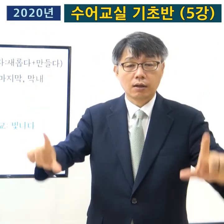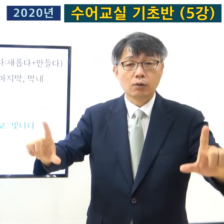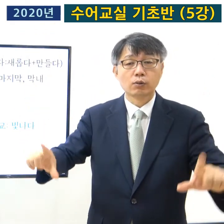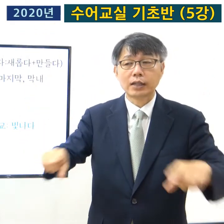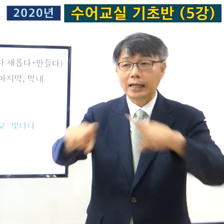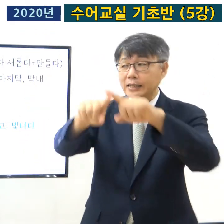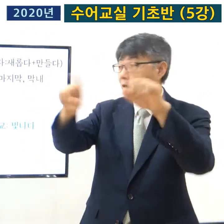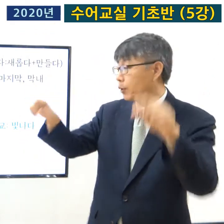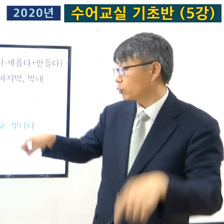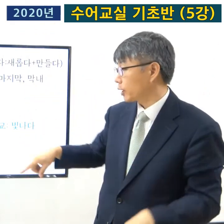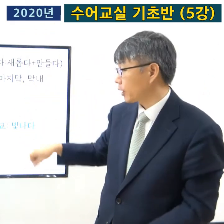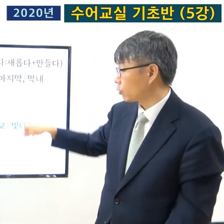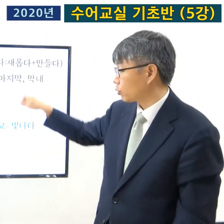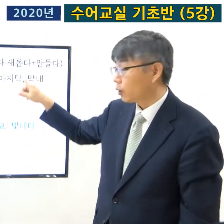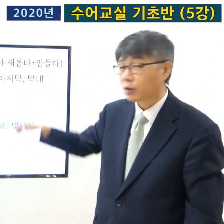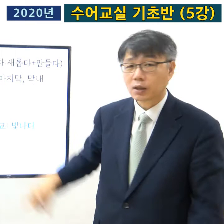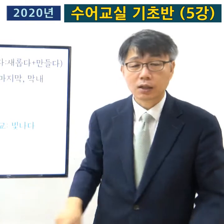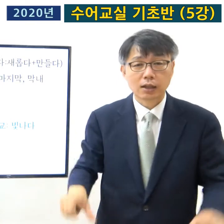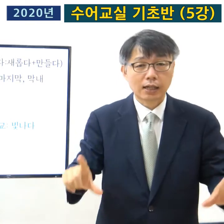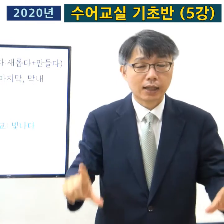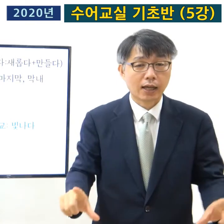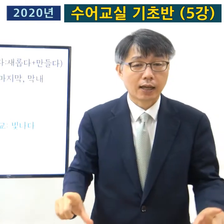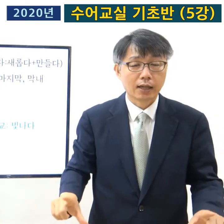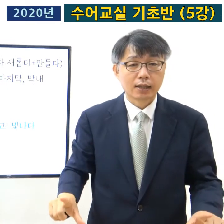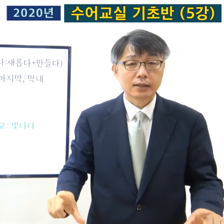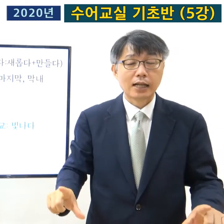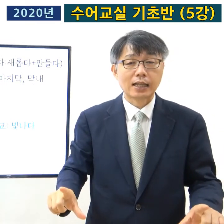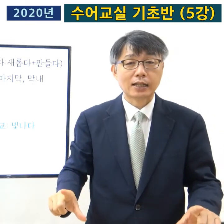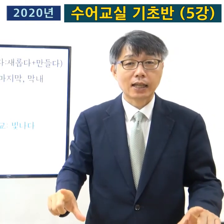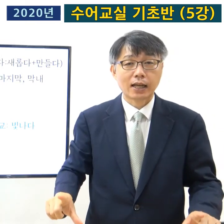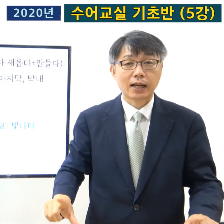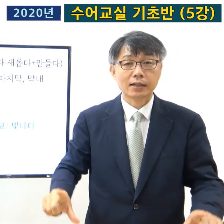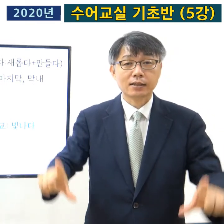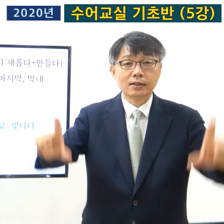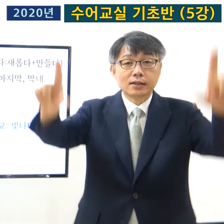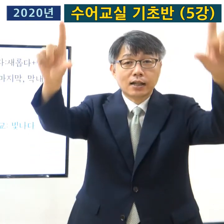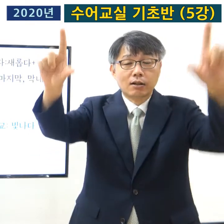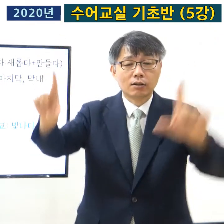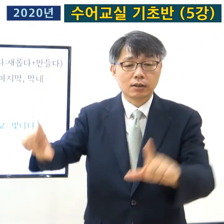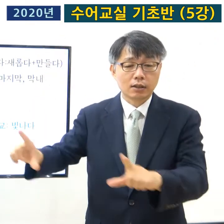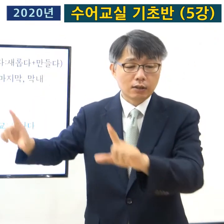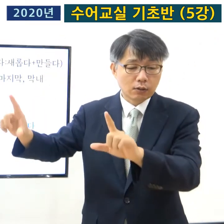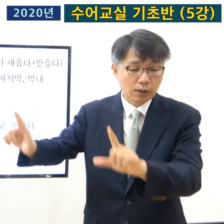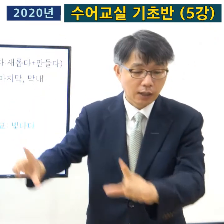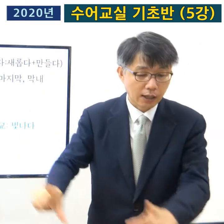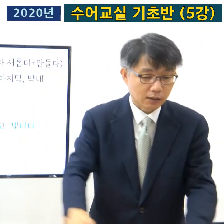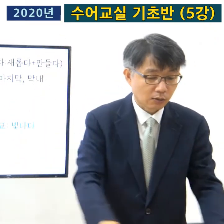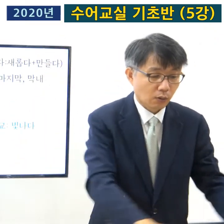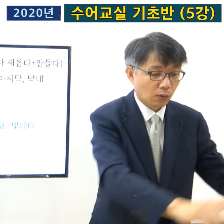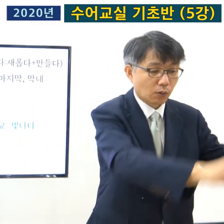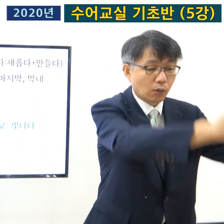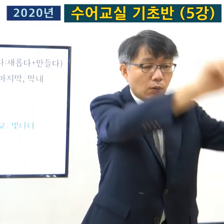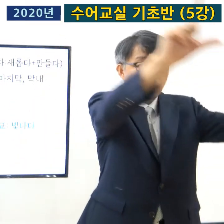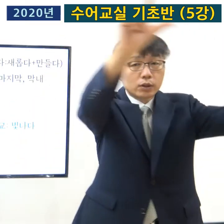우리 날일자 배웠잖아요. 그죠? 그렇게 할 때, 살다 할 때 해가 뜨는 거잖아요. 해가 뜨고 지는